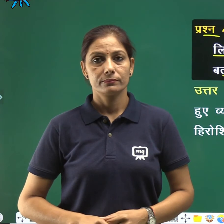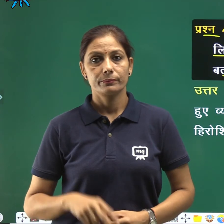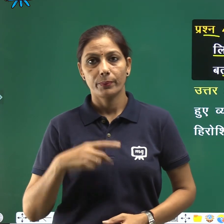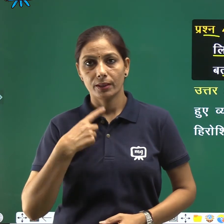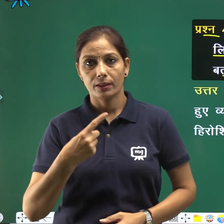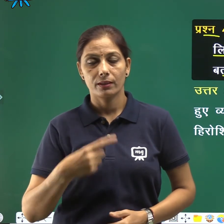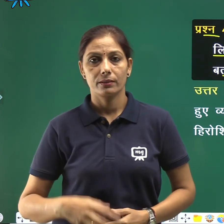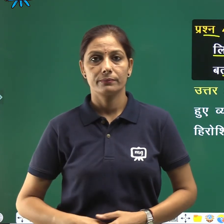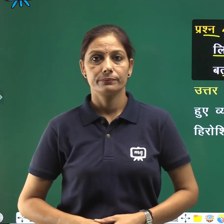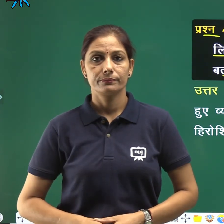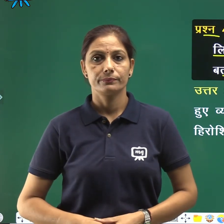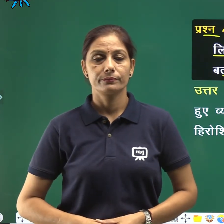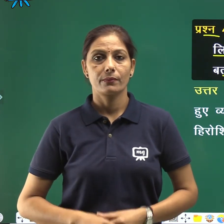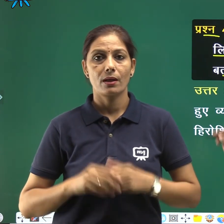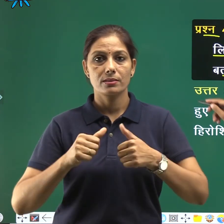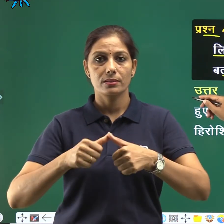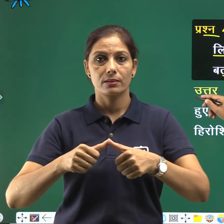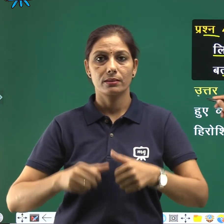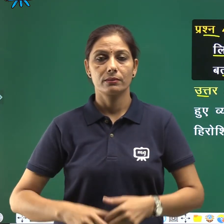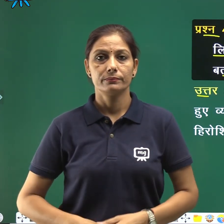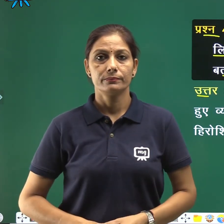बताया गया? उत्तर है,